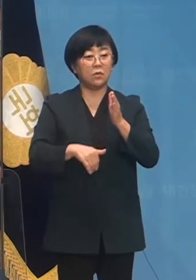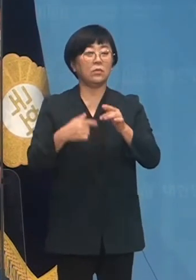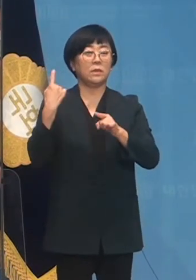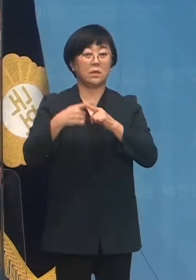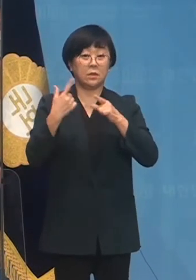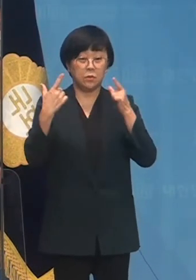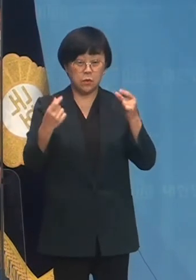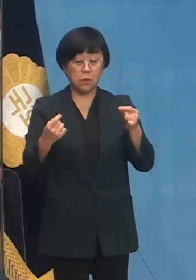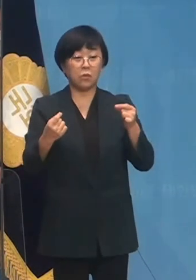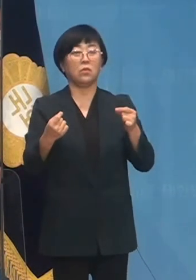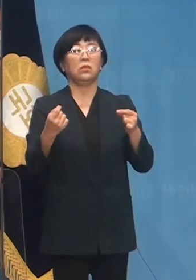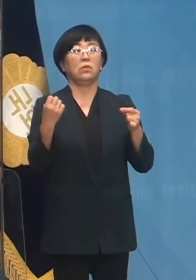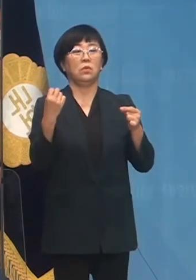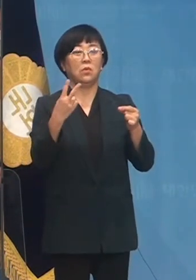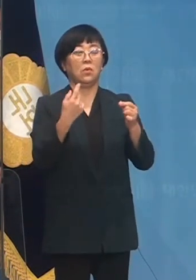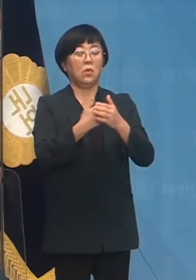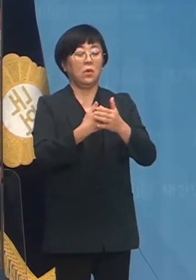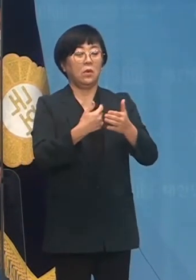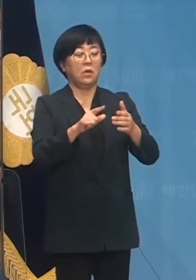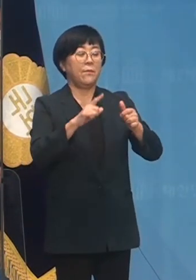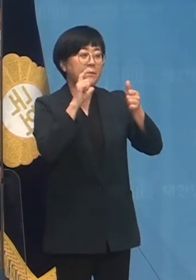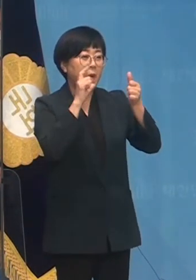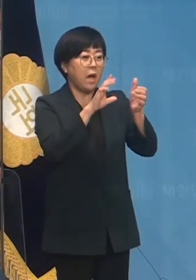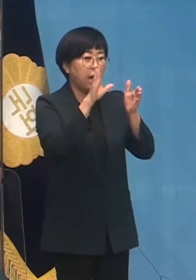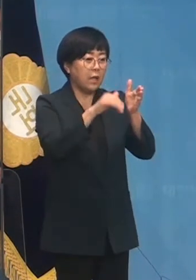마찬가지고 또